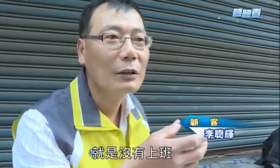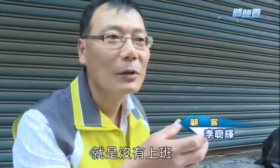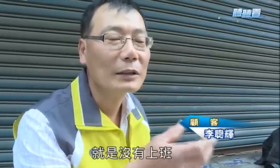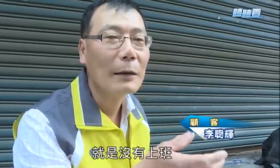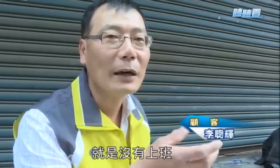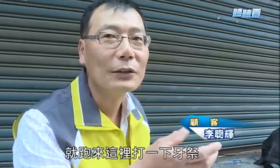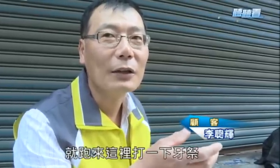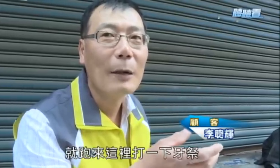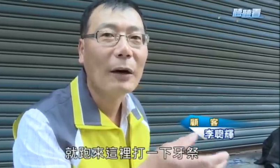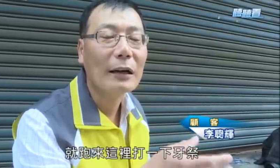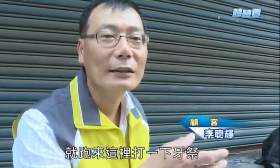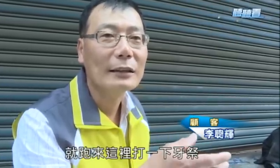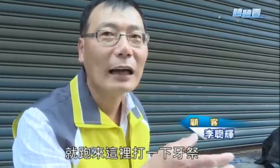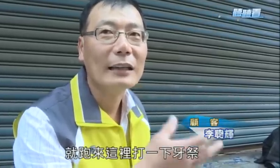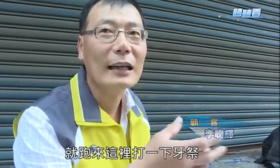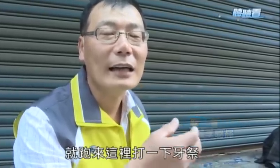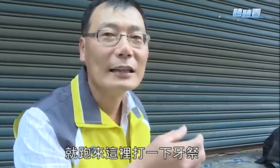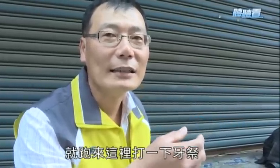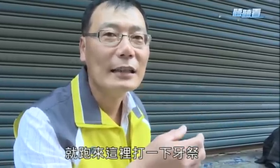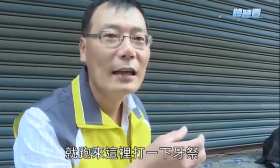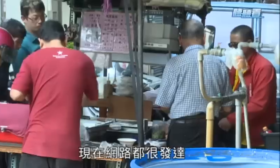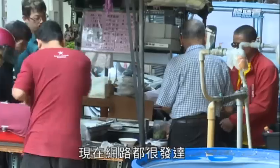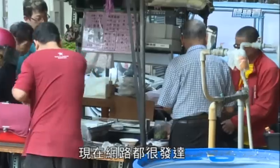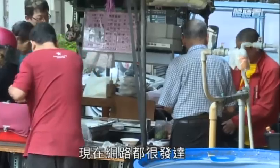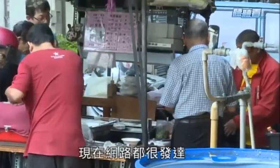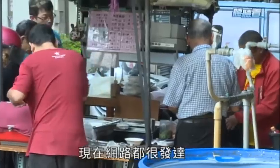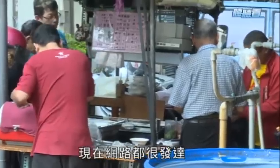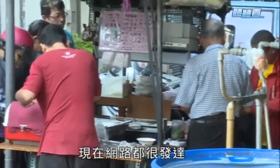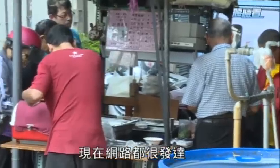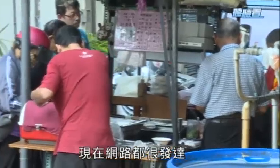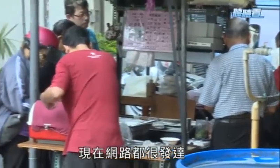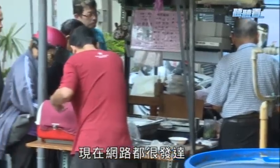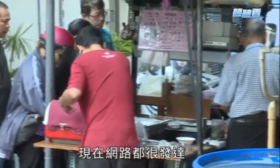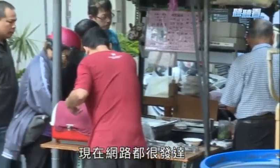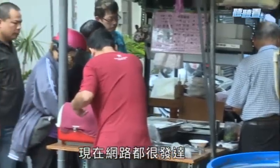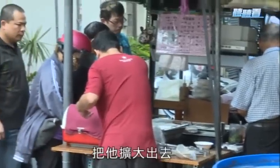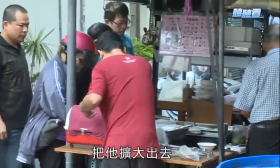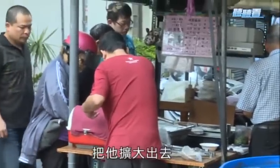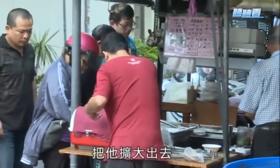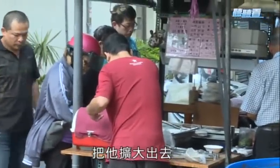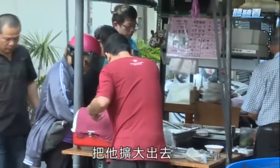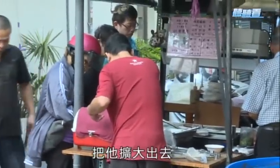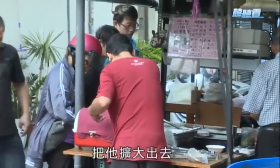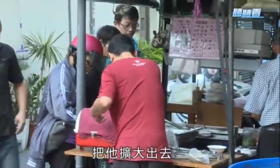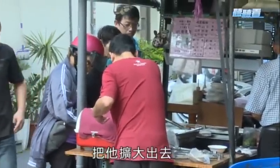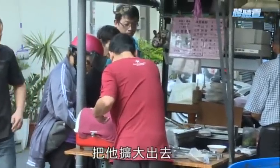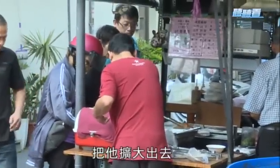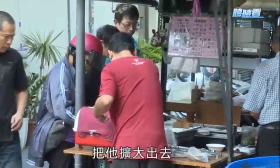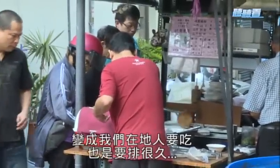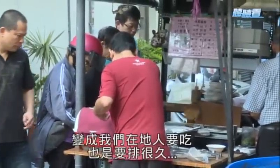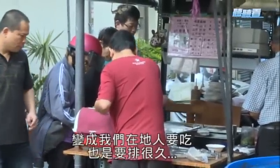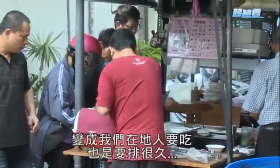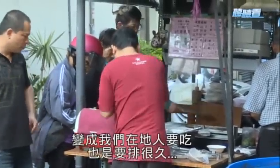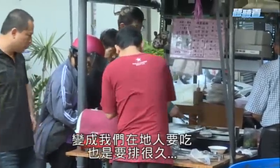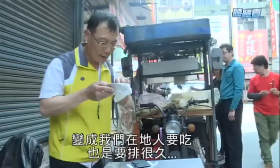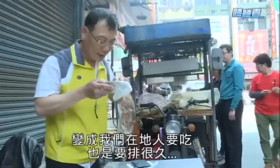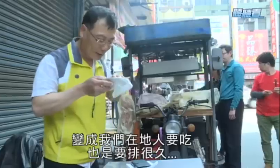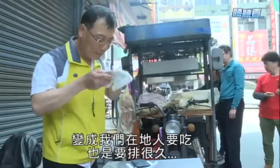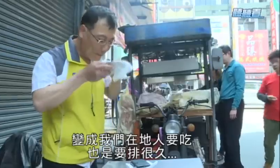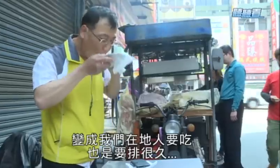没有上班，就来跑来这里打一下牙祭。而现在网络都很发达，把它扩大出去，变成我们在地人要吃，